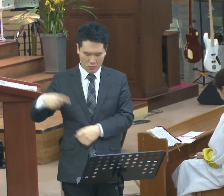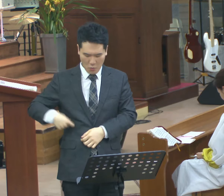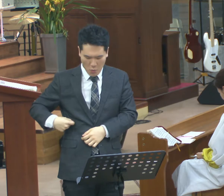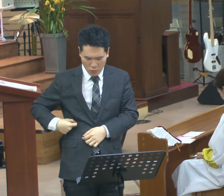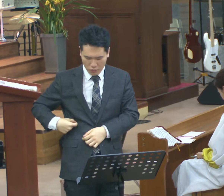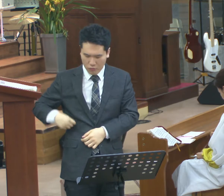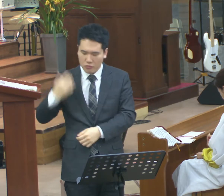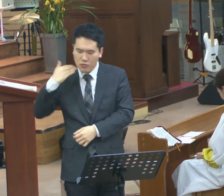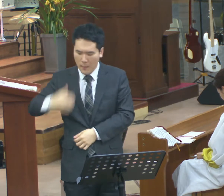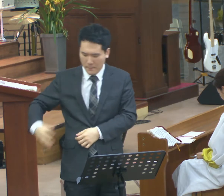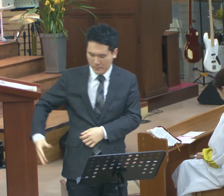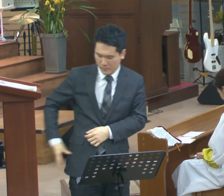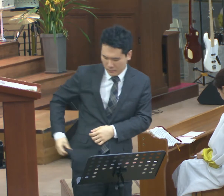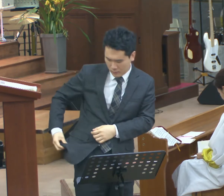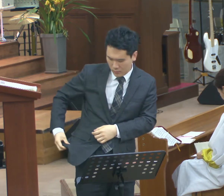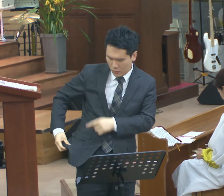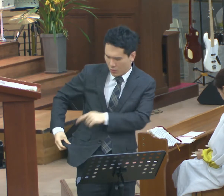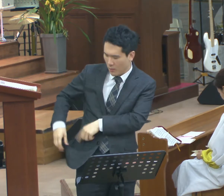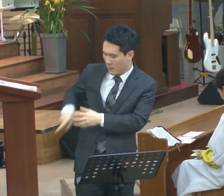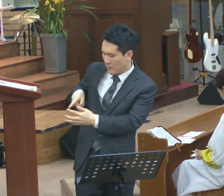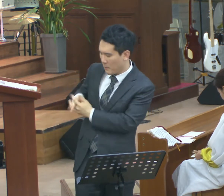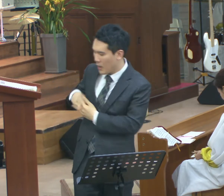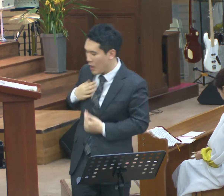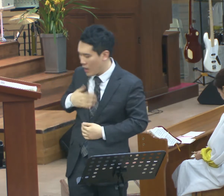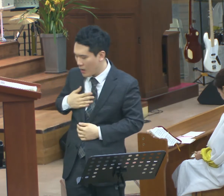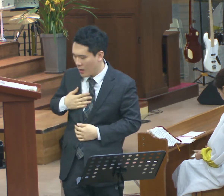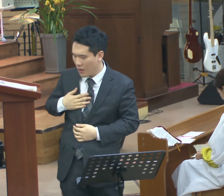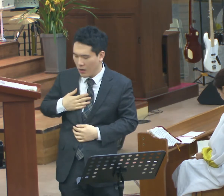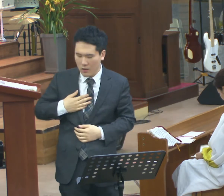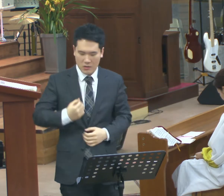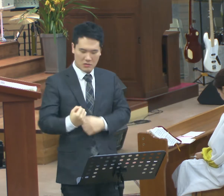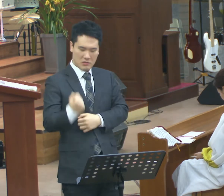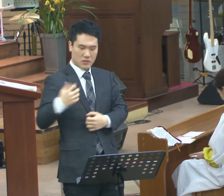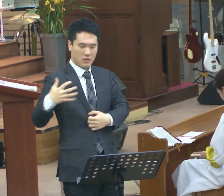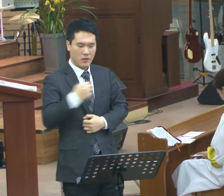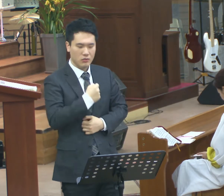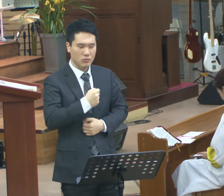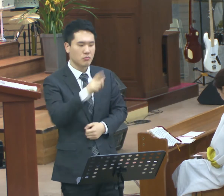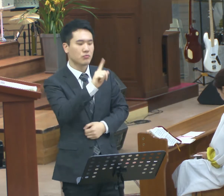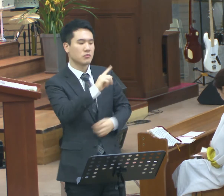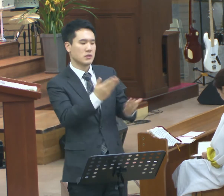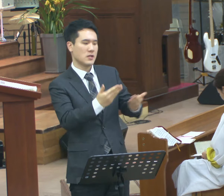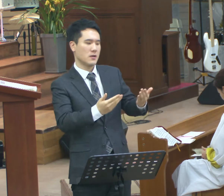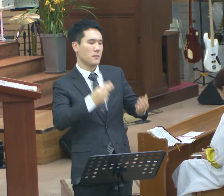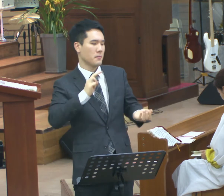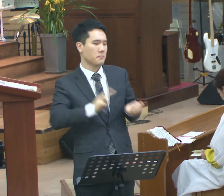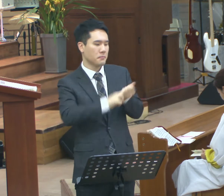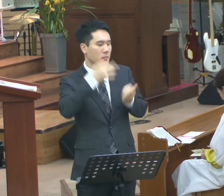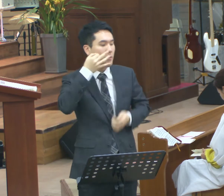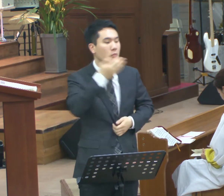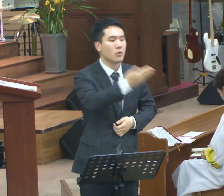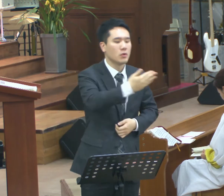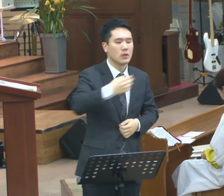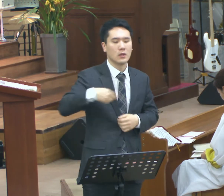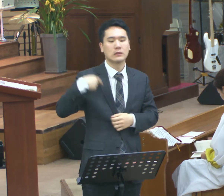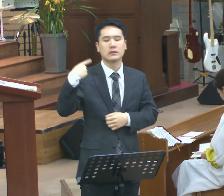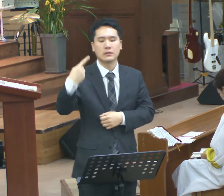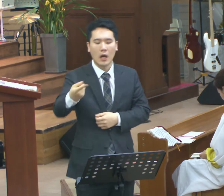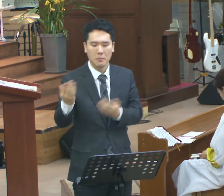그것도 느끼시고 능력으로 어떤 일을 이루신 다음에 그 다음에 될 일을 미리 하시고